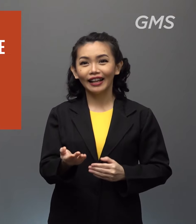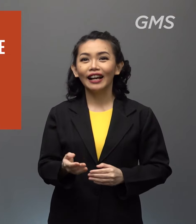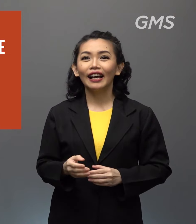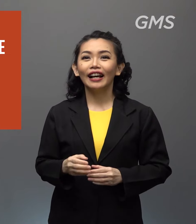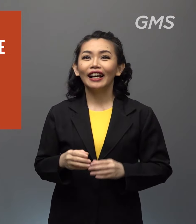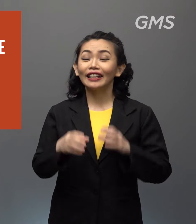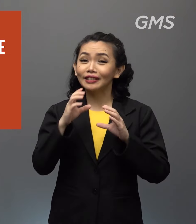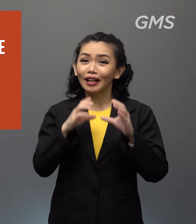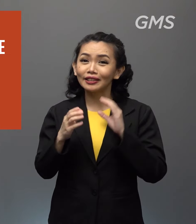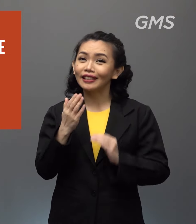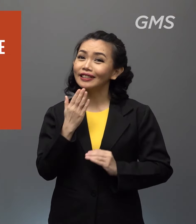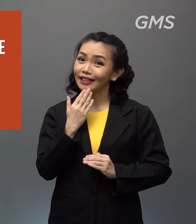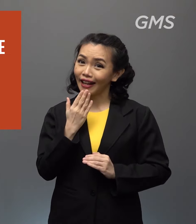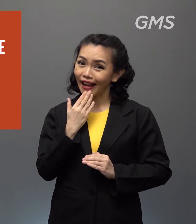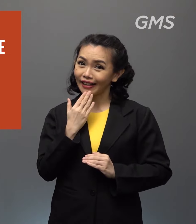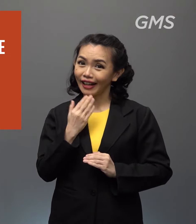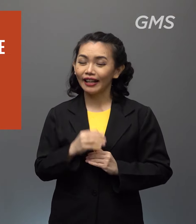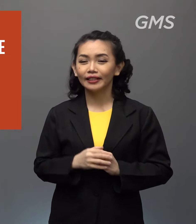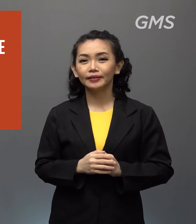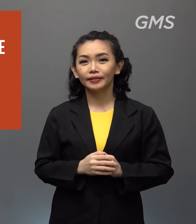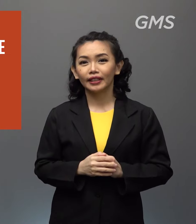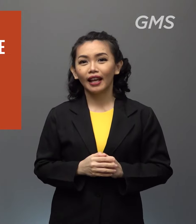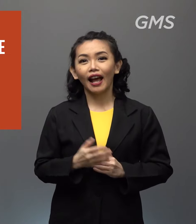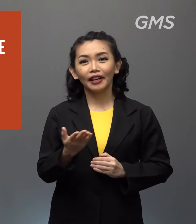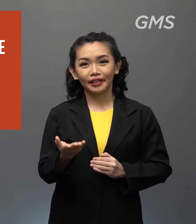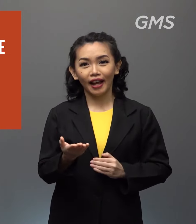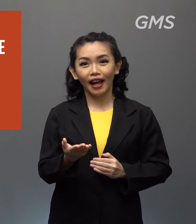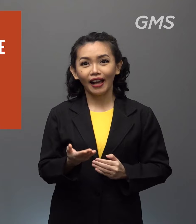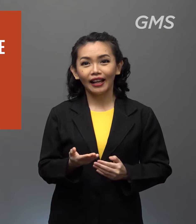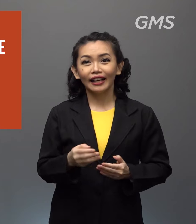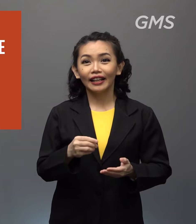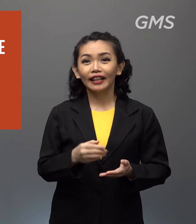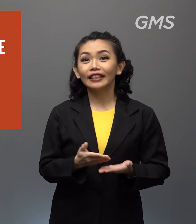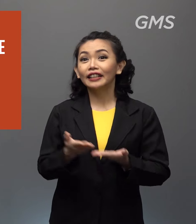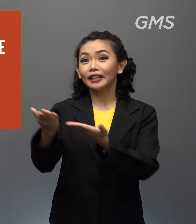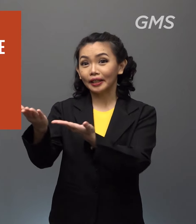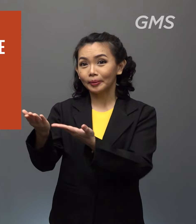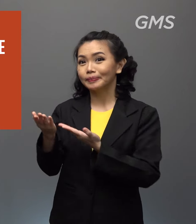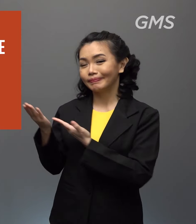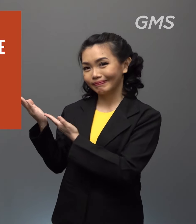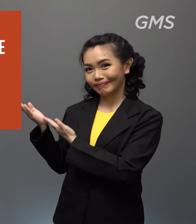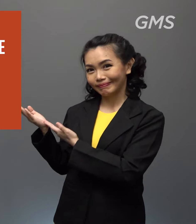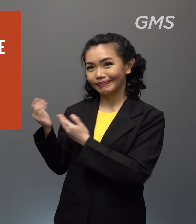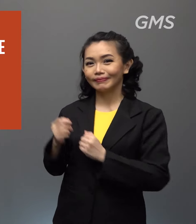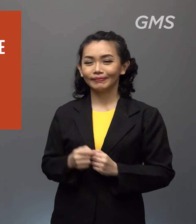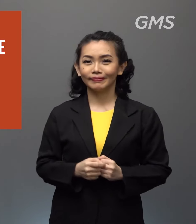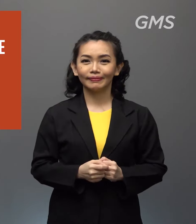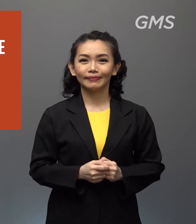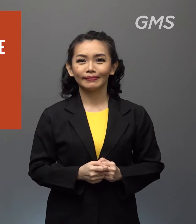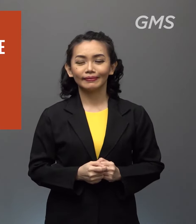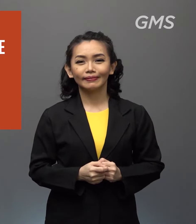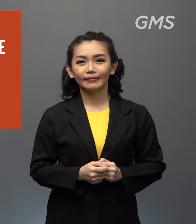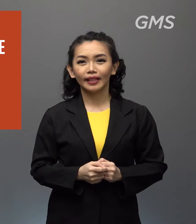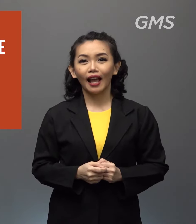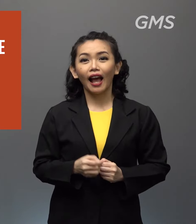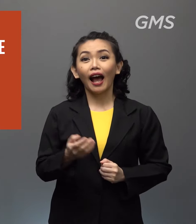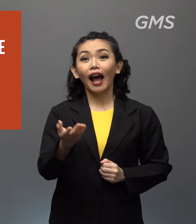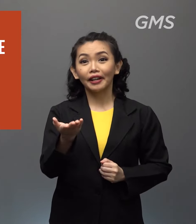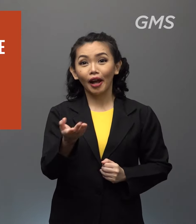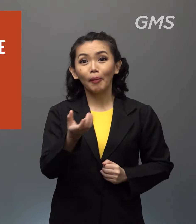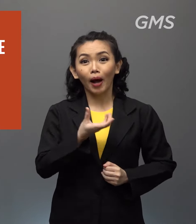sekalipun, Anda bisa kirimkan kesaksian Anda. Dan juga bagi Anda yang rindu dibaptis, meskipun nanti akan diatur kemudian setelah pandemi